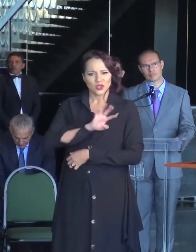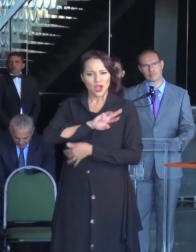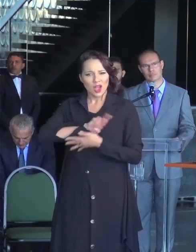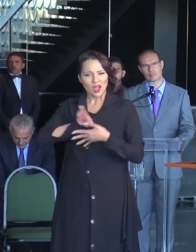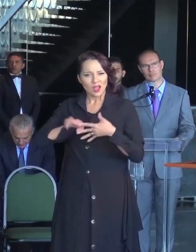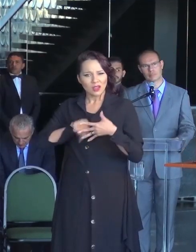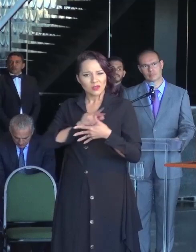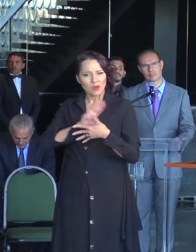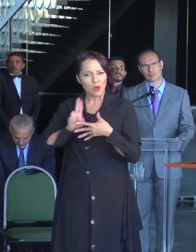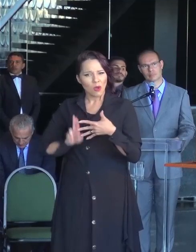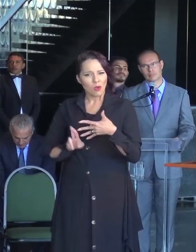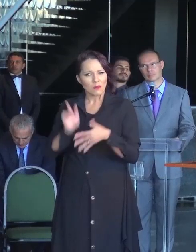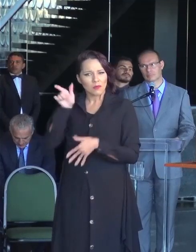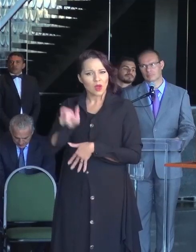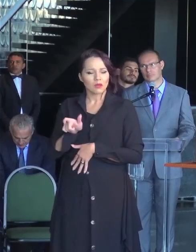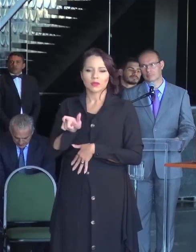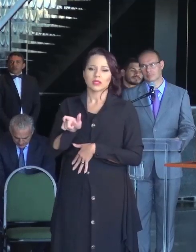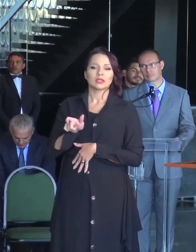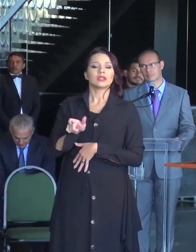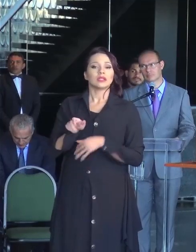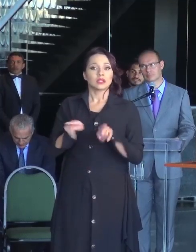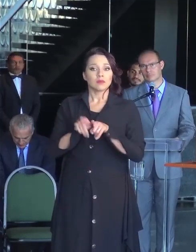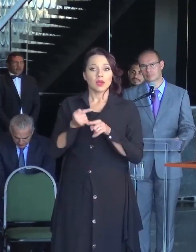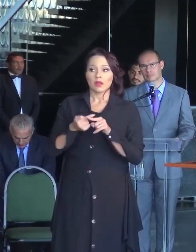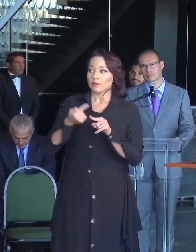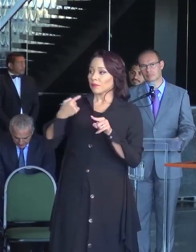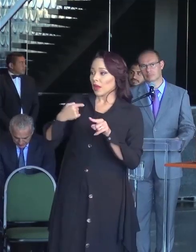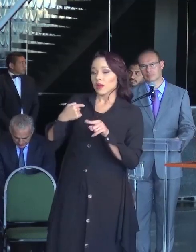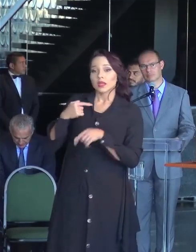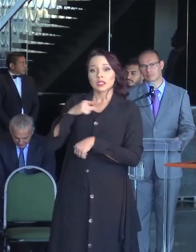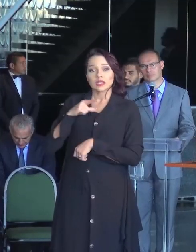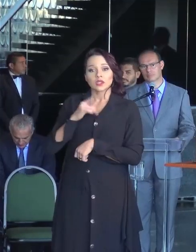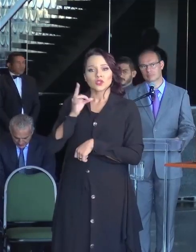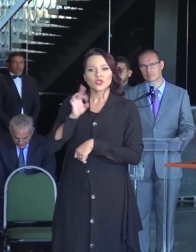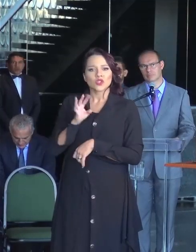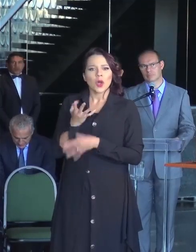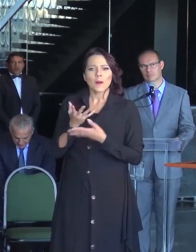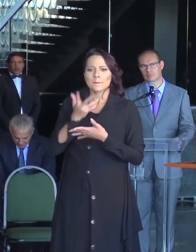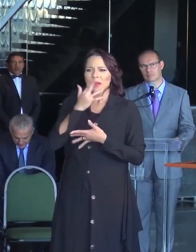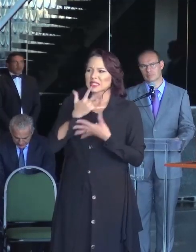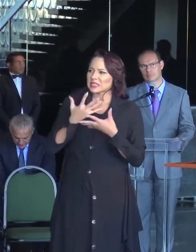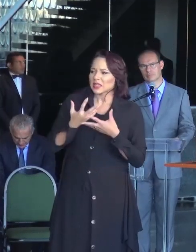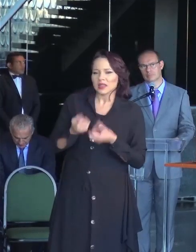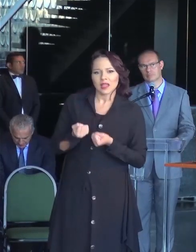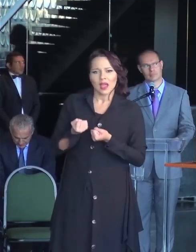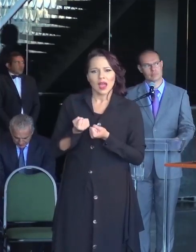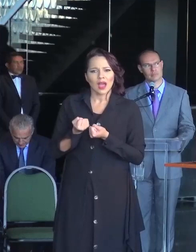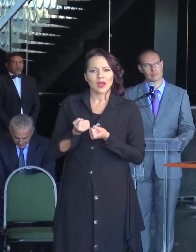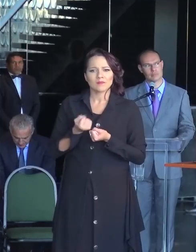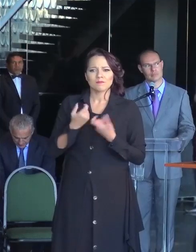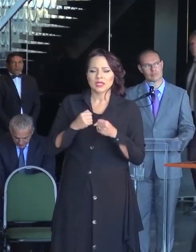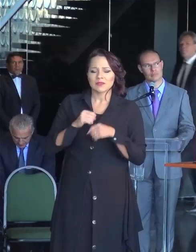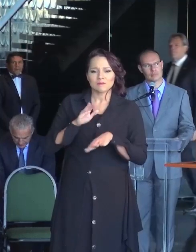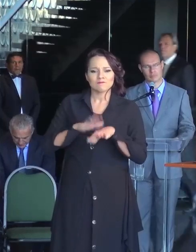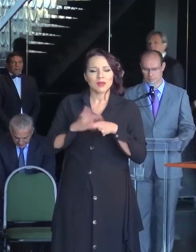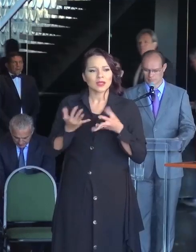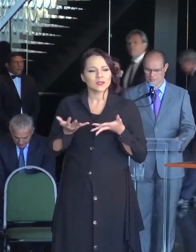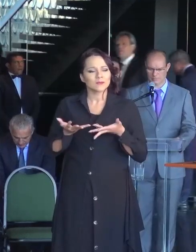estes. Nos bancos acadêmicos, isso não era mais incipiente, mais